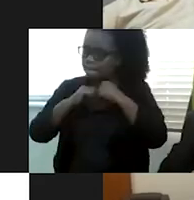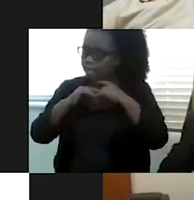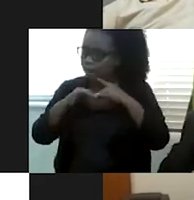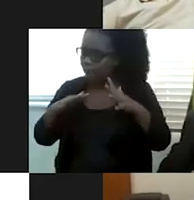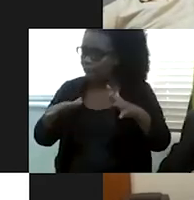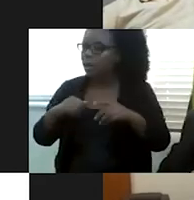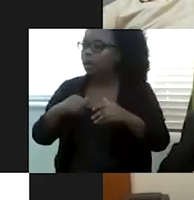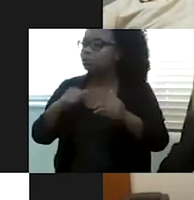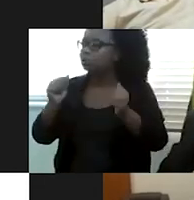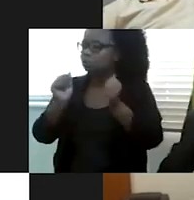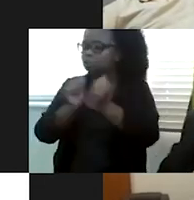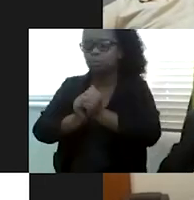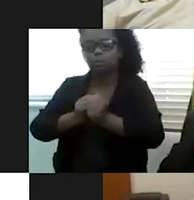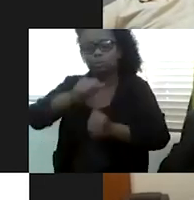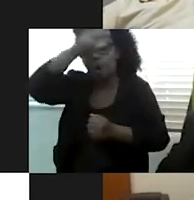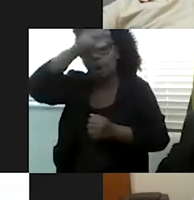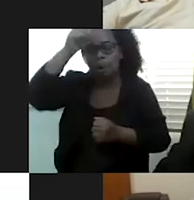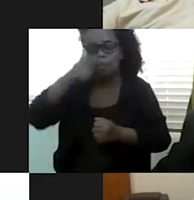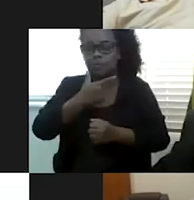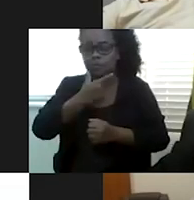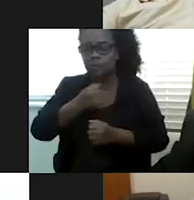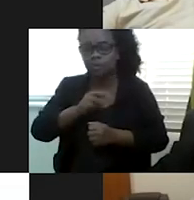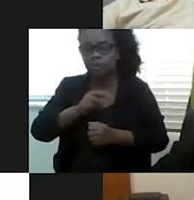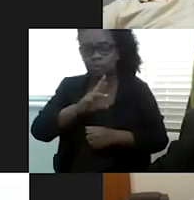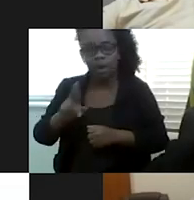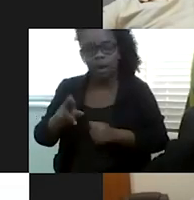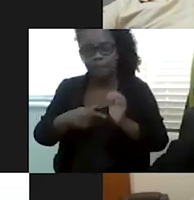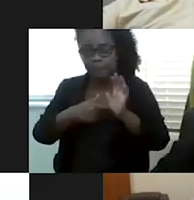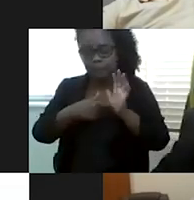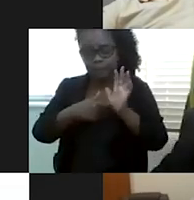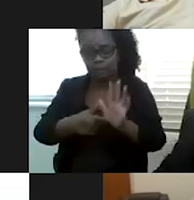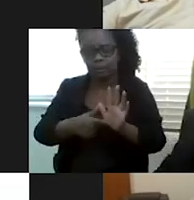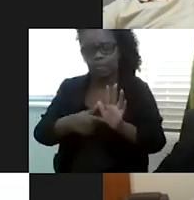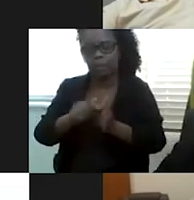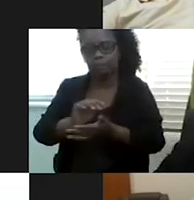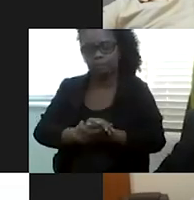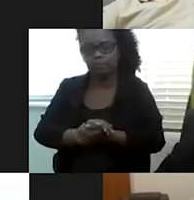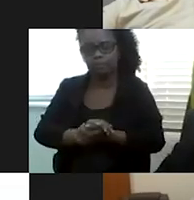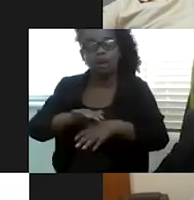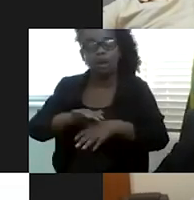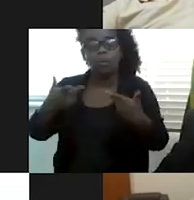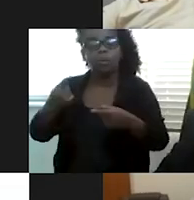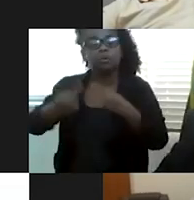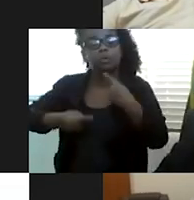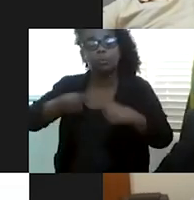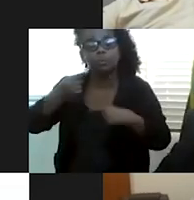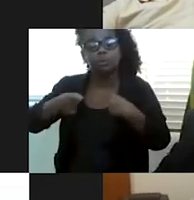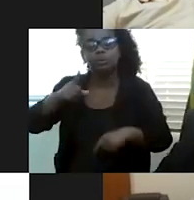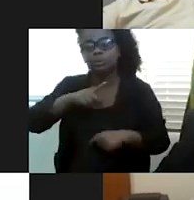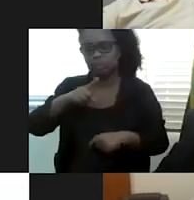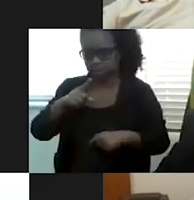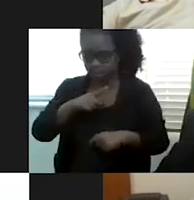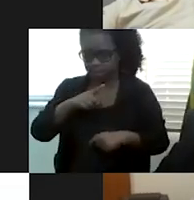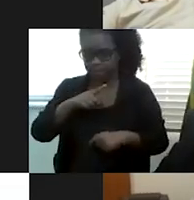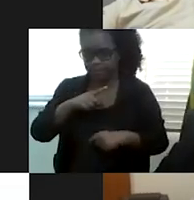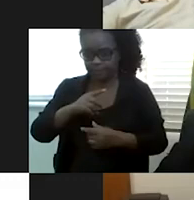nós temos demonstrado que quando o político ele realmente tem